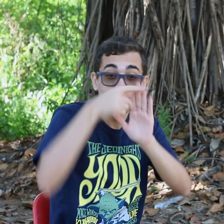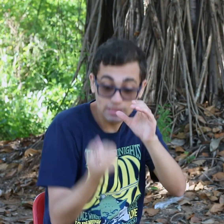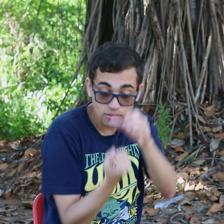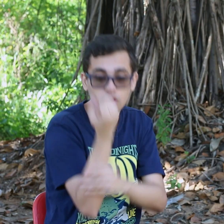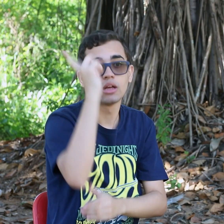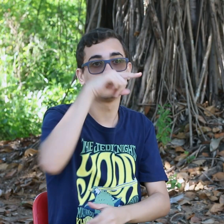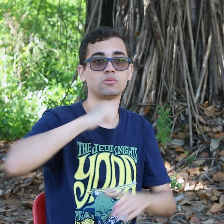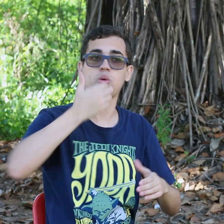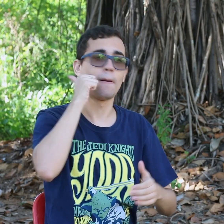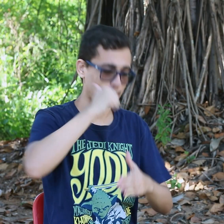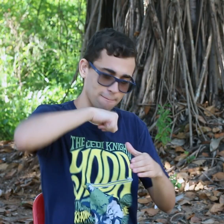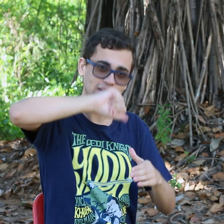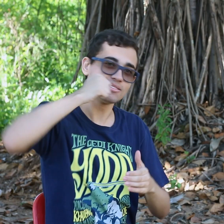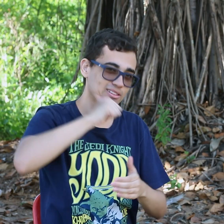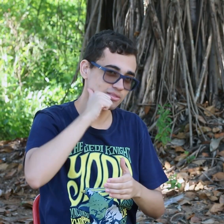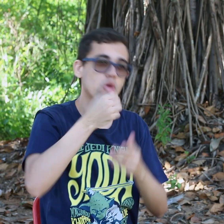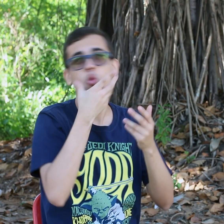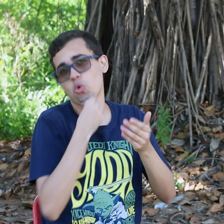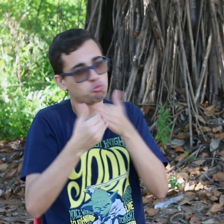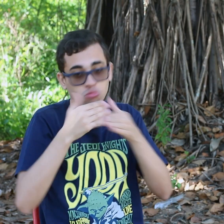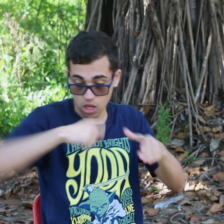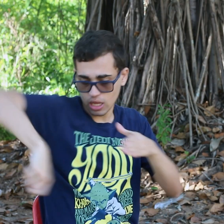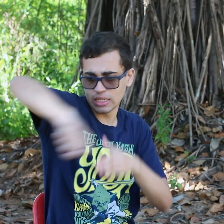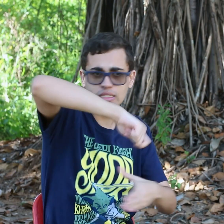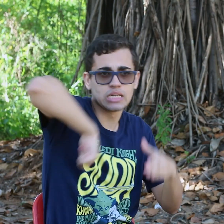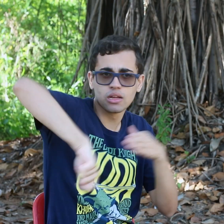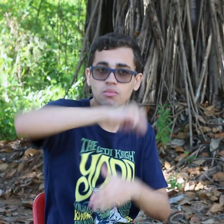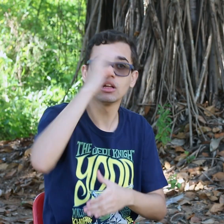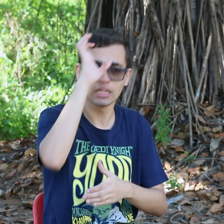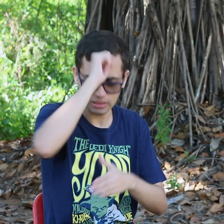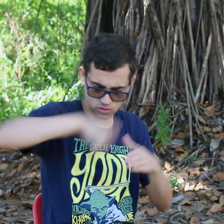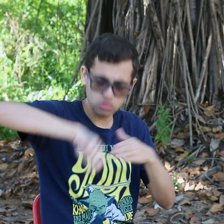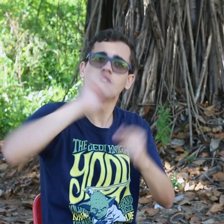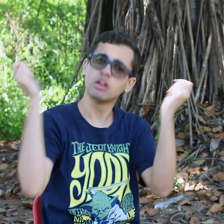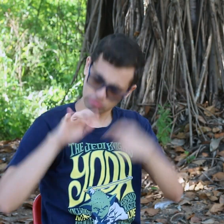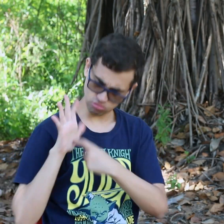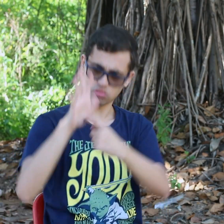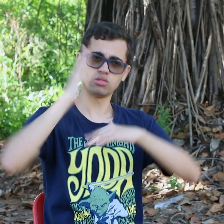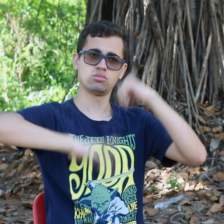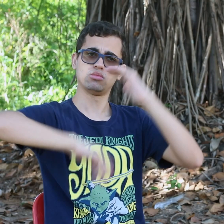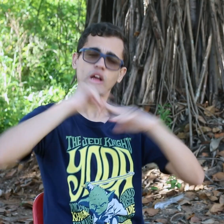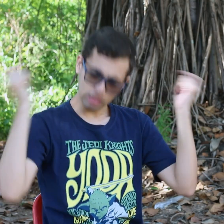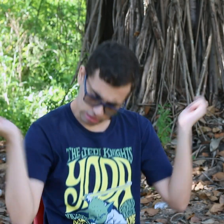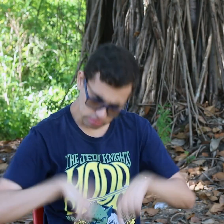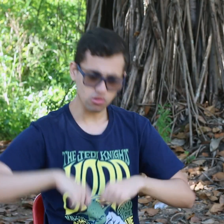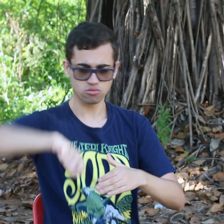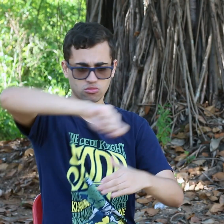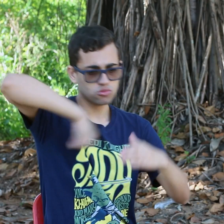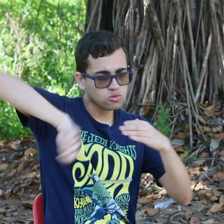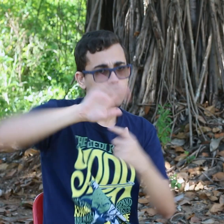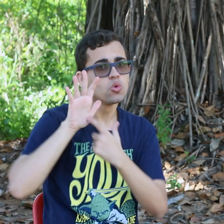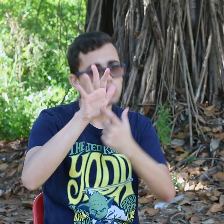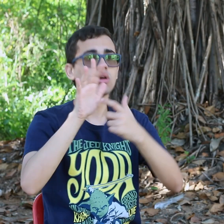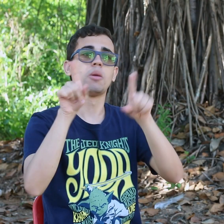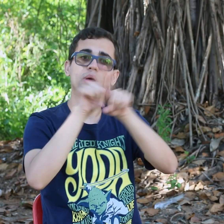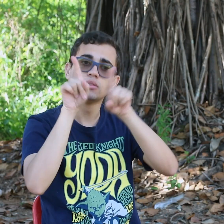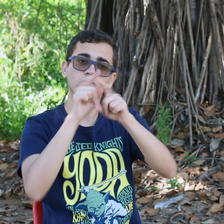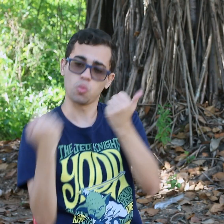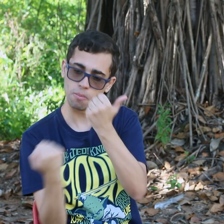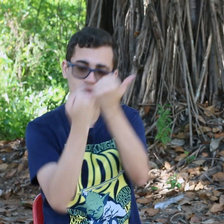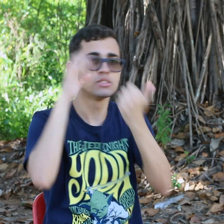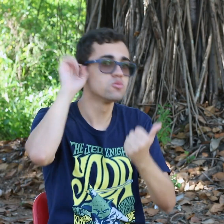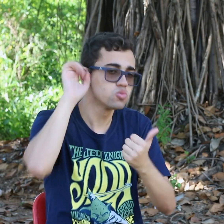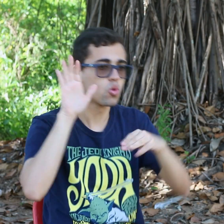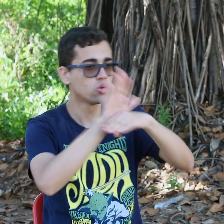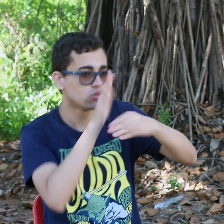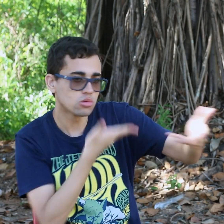mas infelizmente teve a pandemia aí, e isso foi impedido. E teve o quê? Por exemplo, dentro do IFE tem o projeto Gastronomia Surda, e